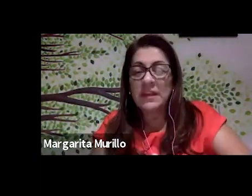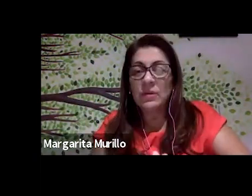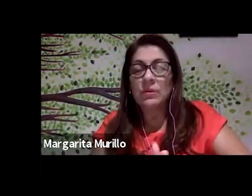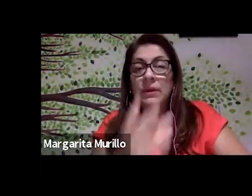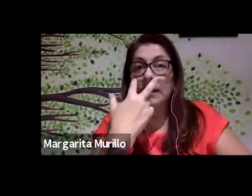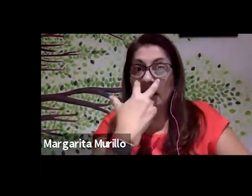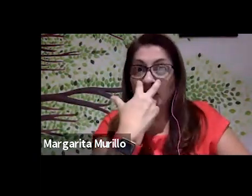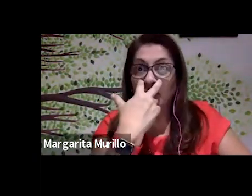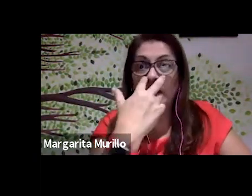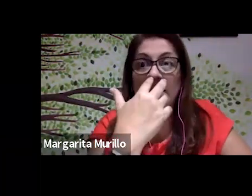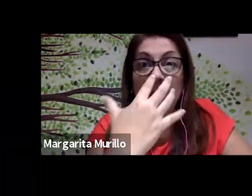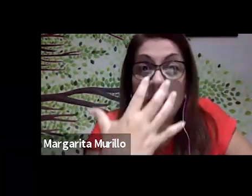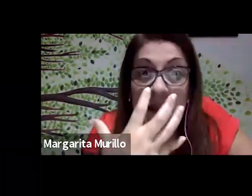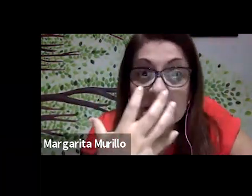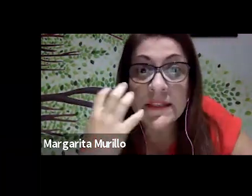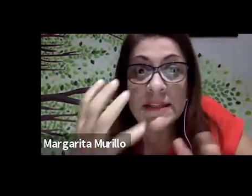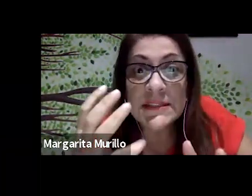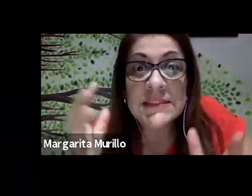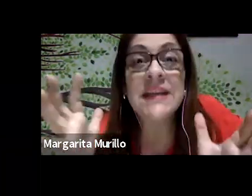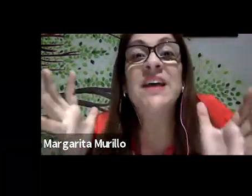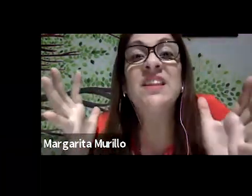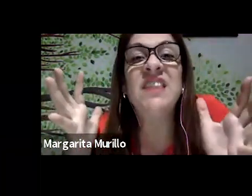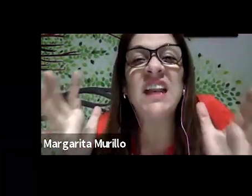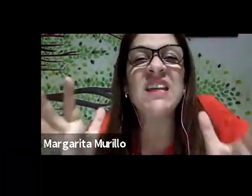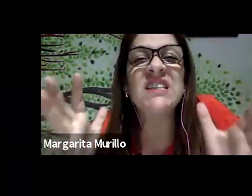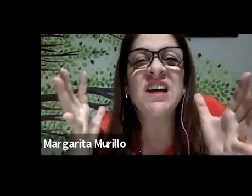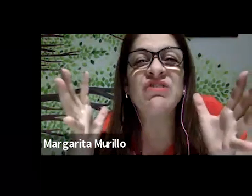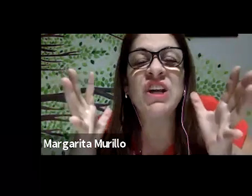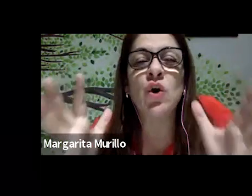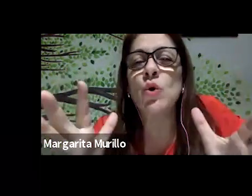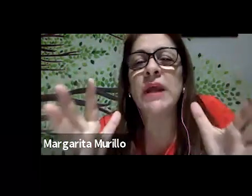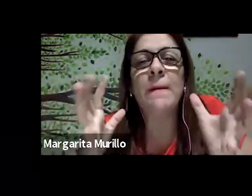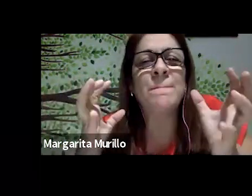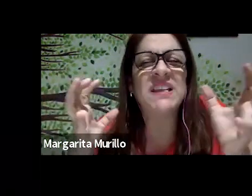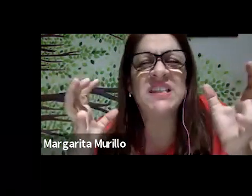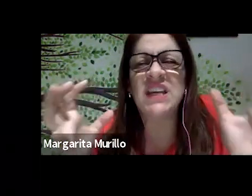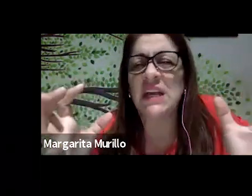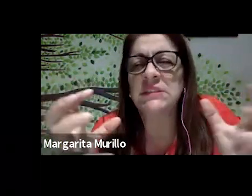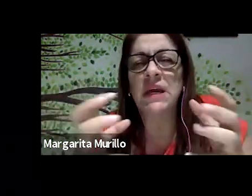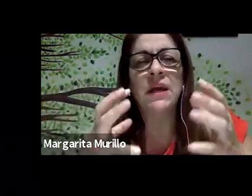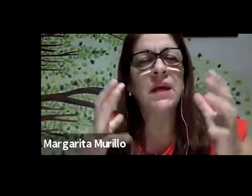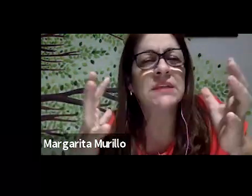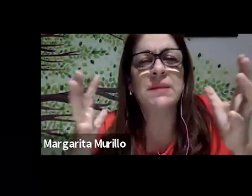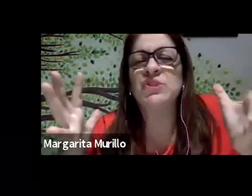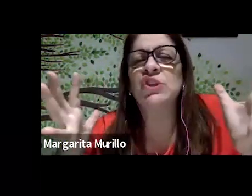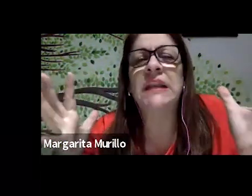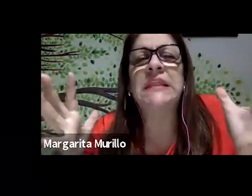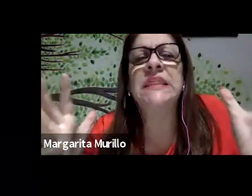este filo es la forma en que te miras y te dices delicia ricura belleza